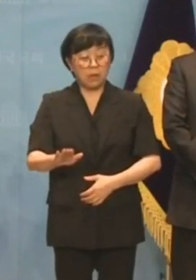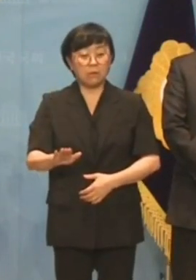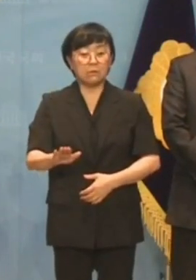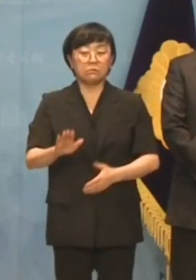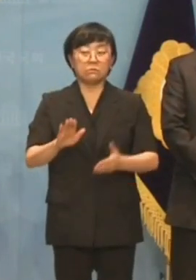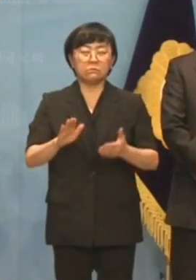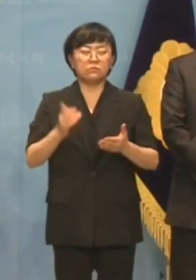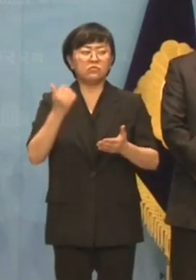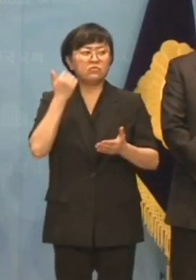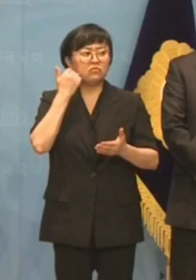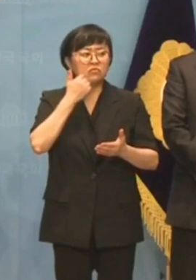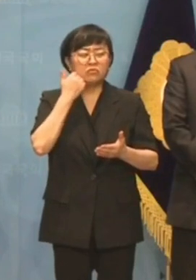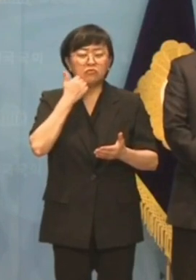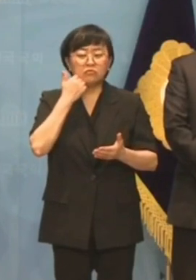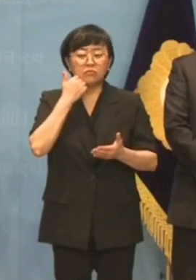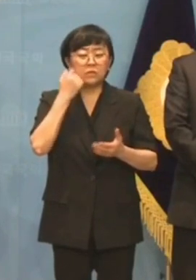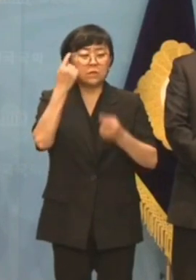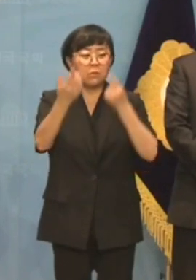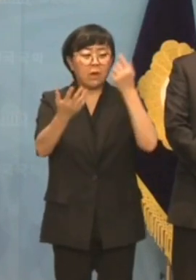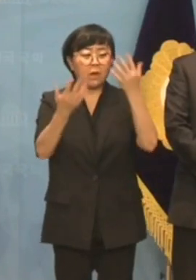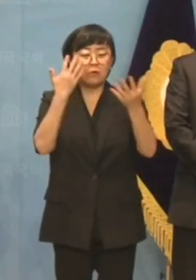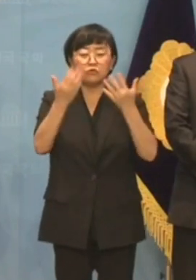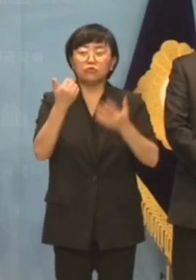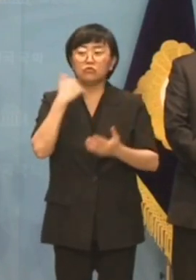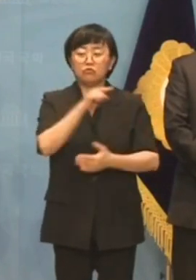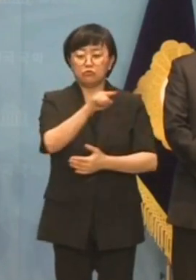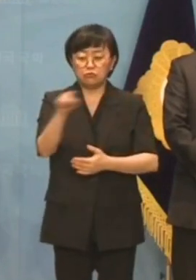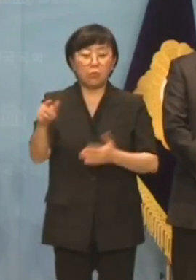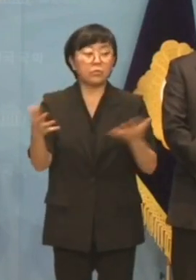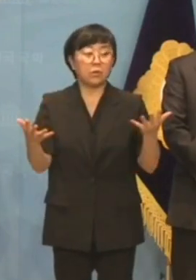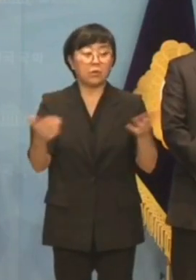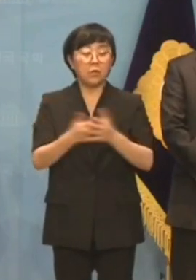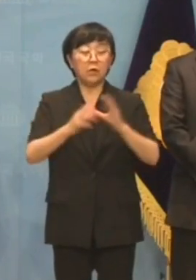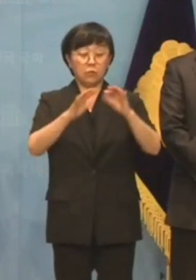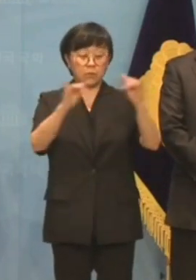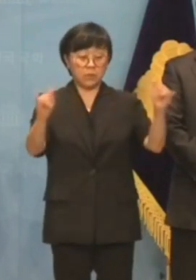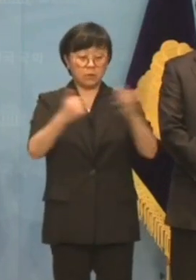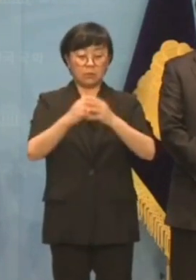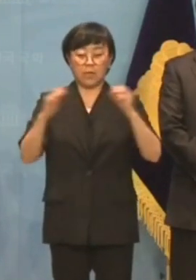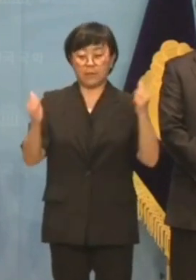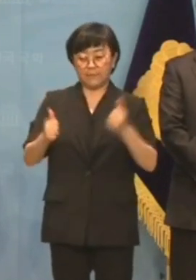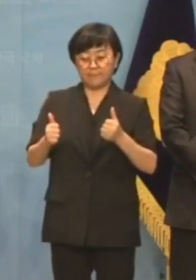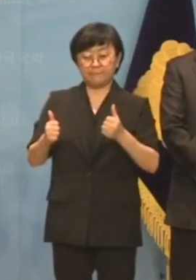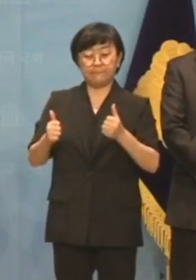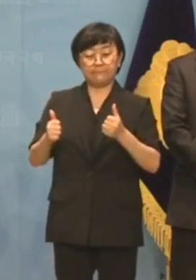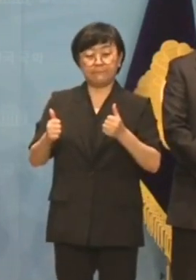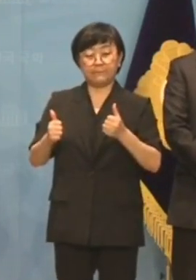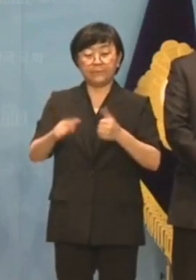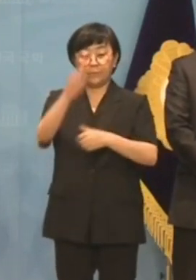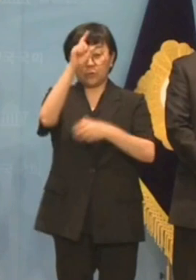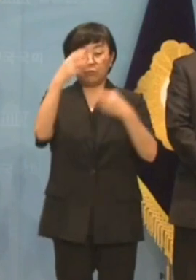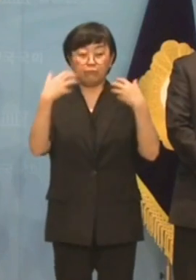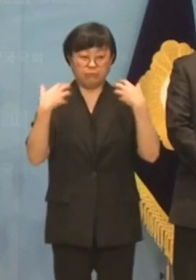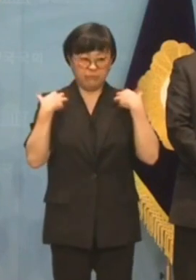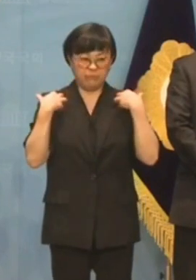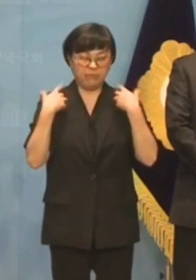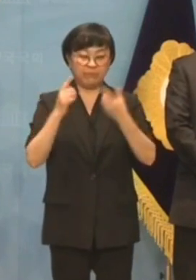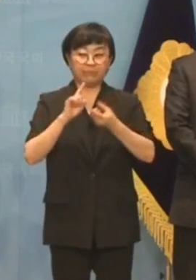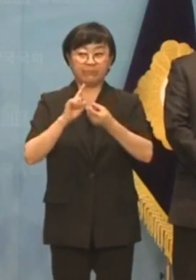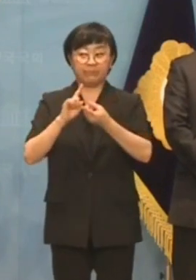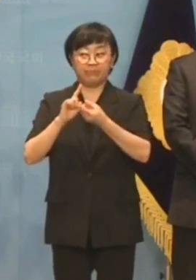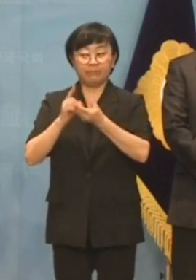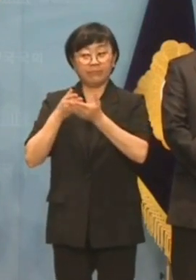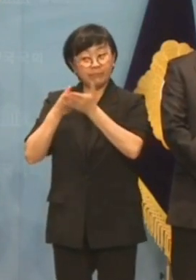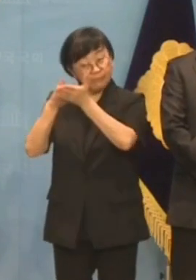언제 누구에게 질의를 합니까? 우리 국민들은 국회의원이 정부를 상대로